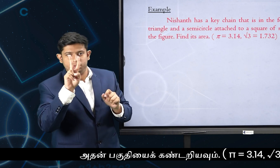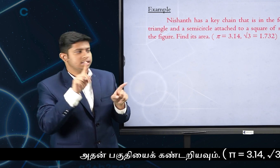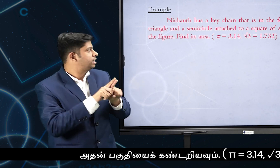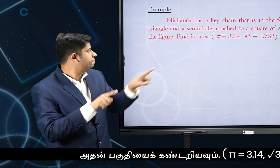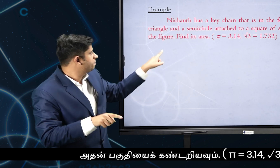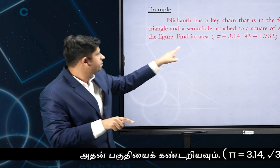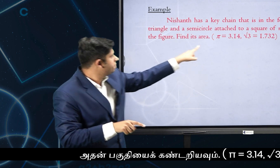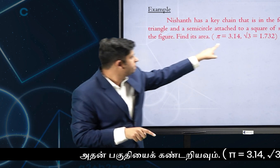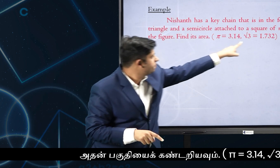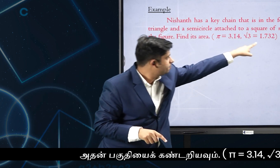1.732.